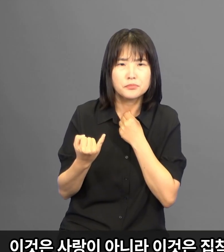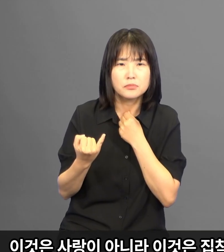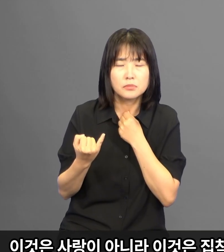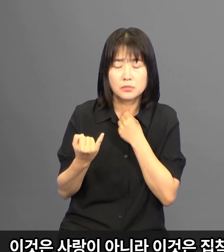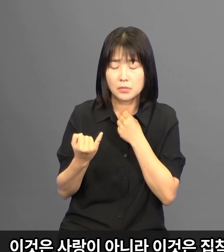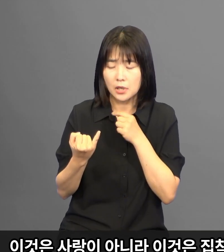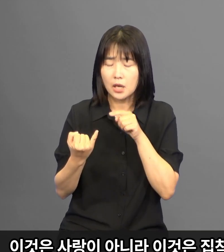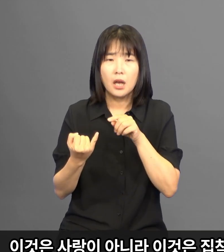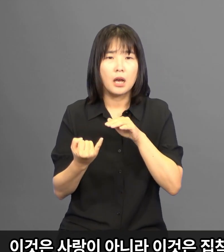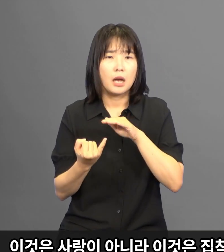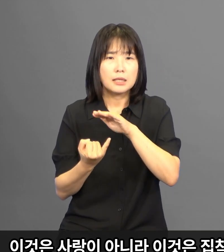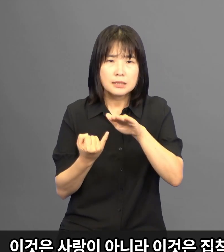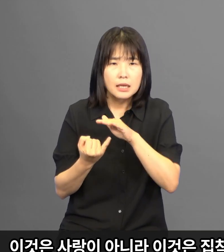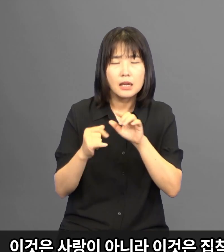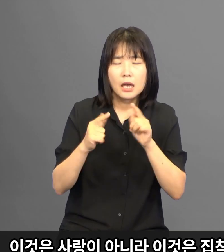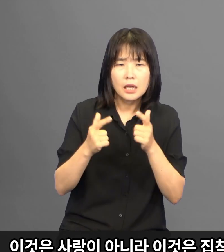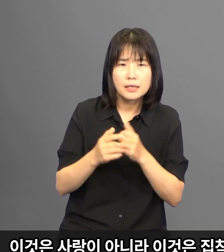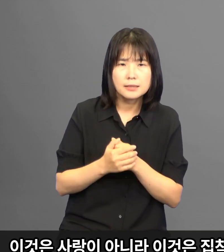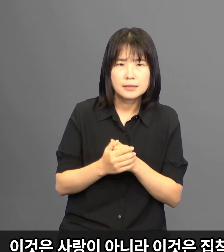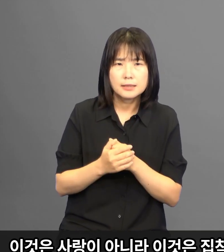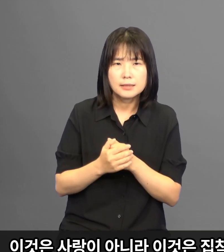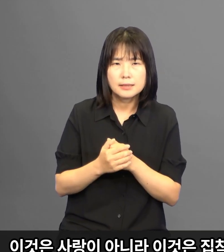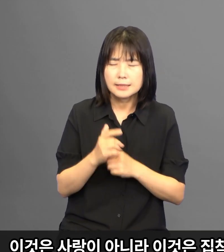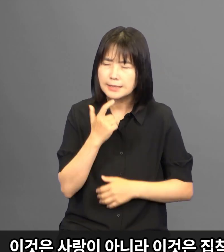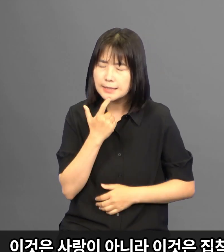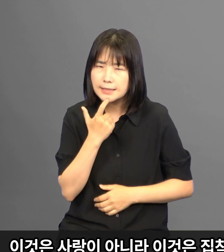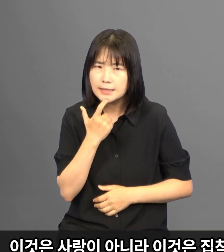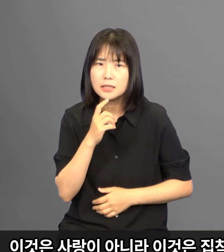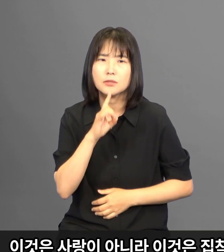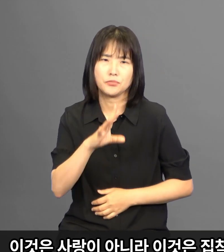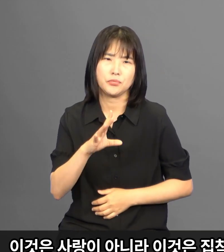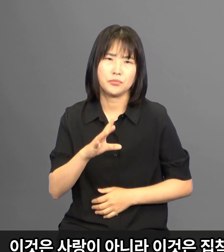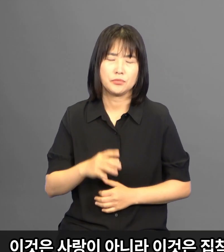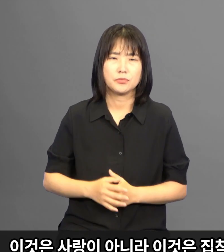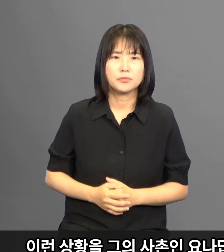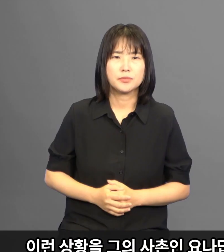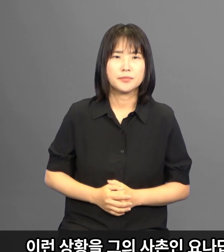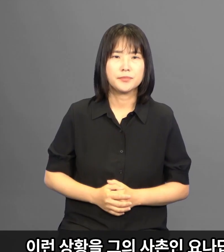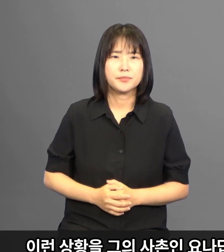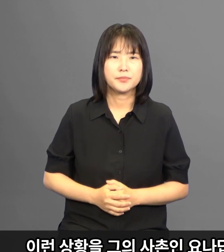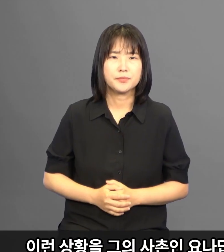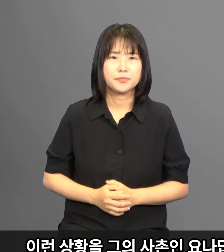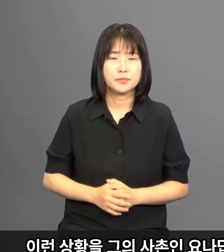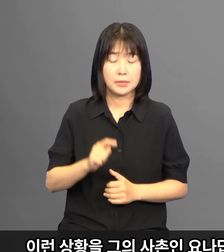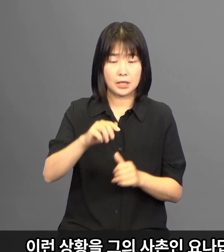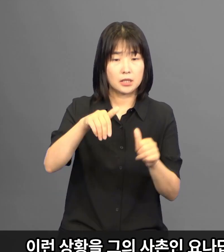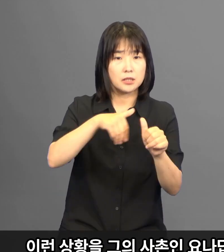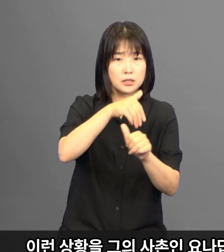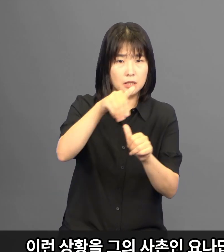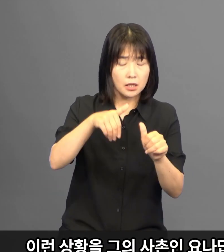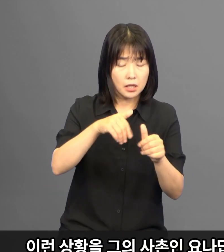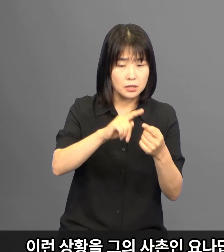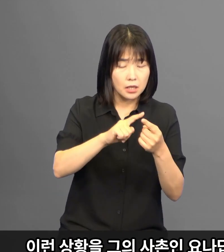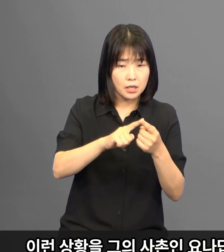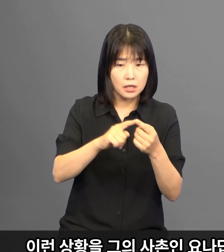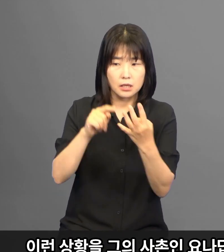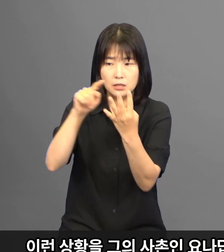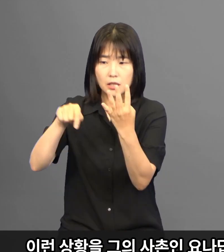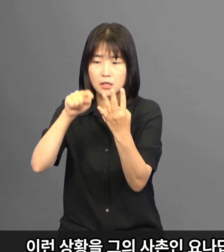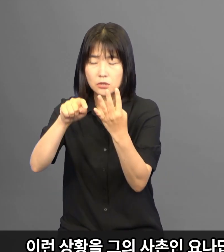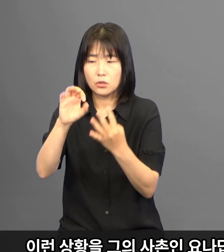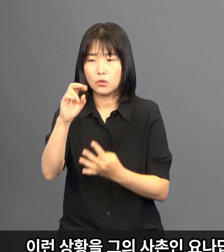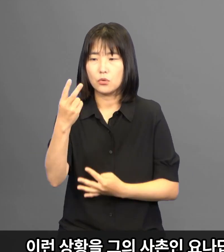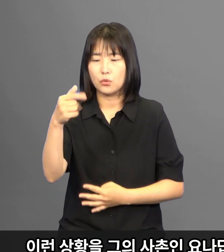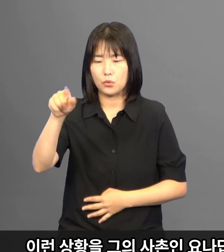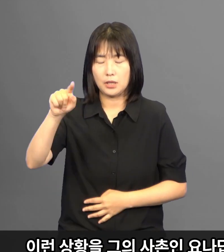아니라 이것은 집착이고 소유욕에 불타고 있는 병인 것이죠. 이런 상황을 그의 사촌인 이 요나답이